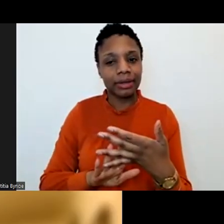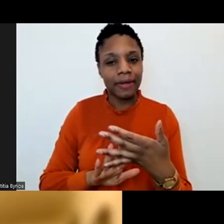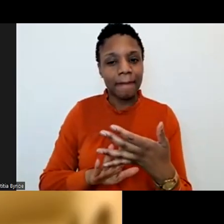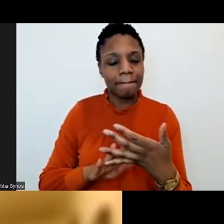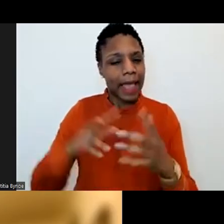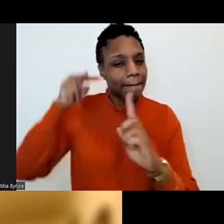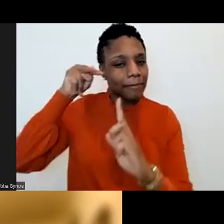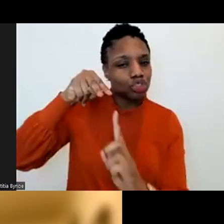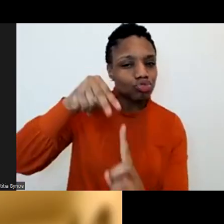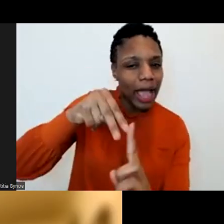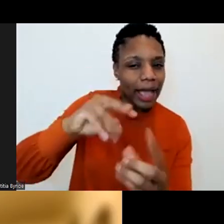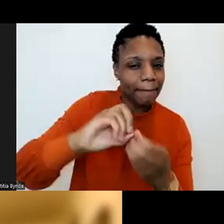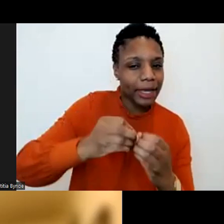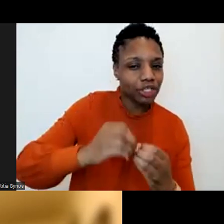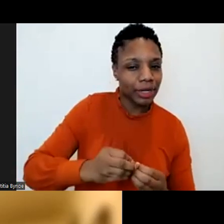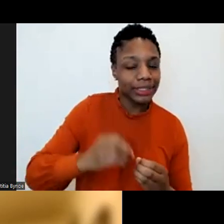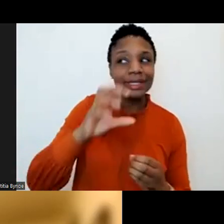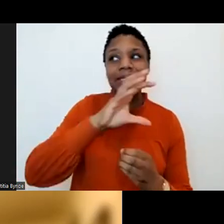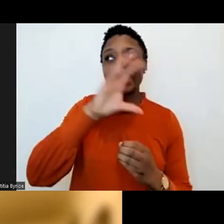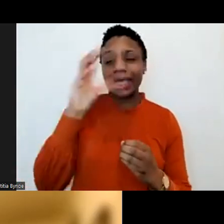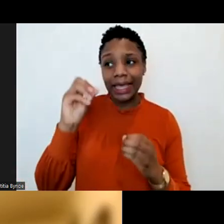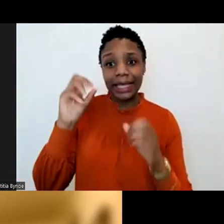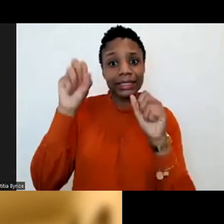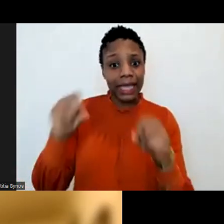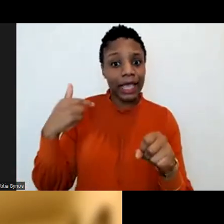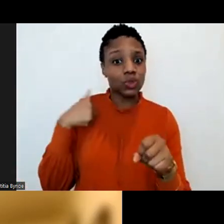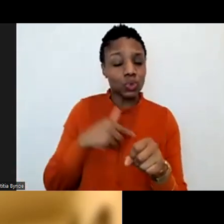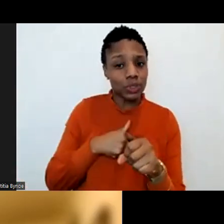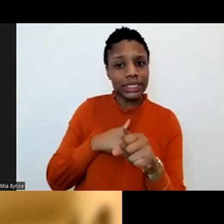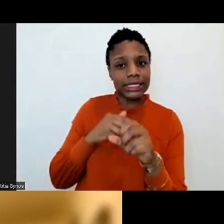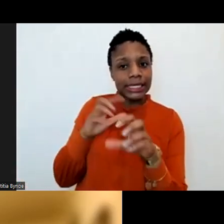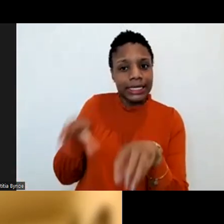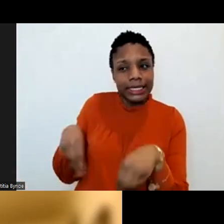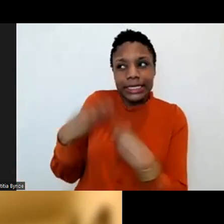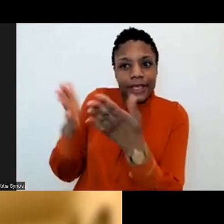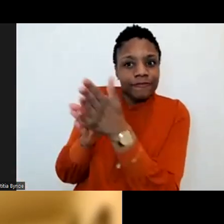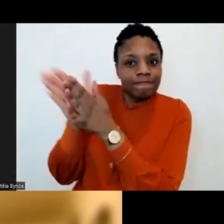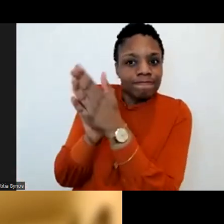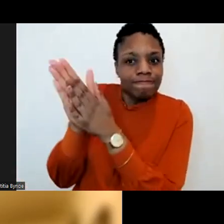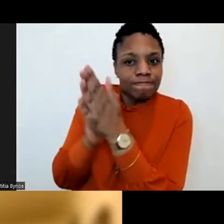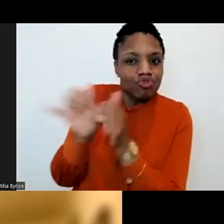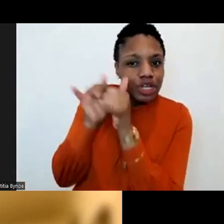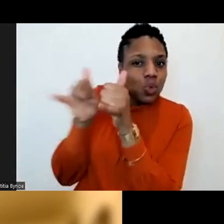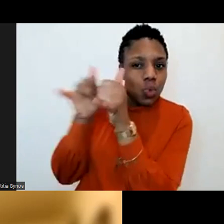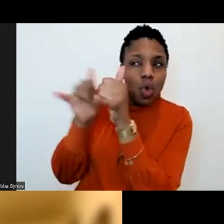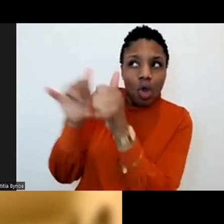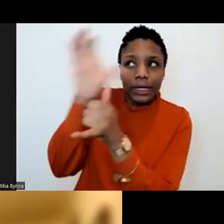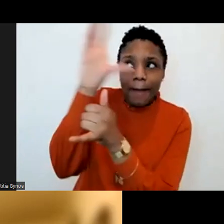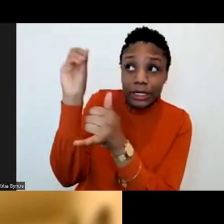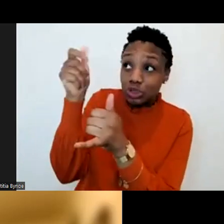Disculpa K estaba to siendo eh s